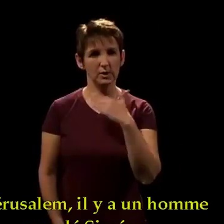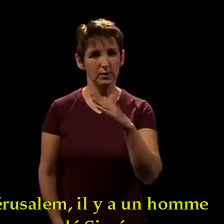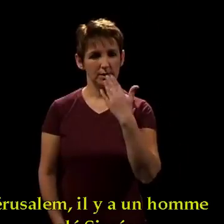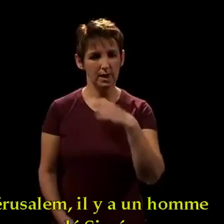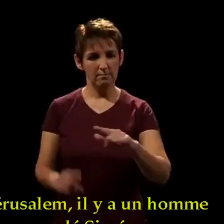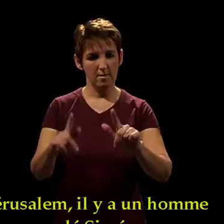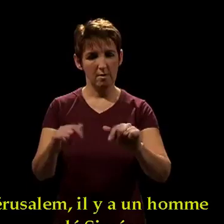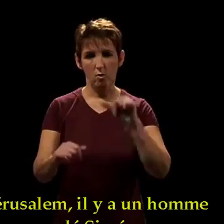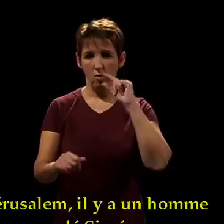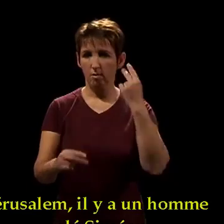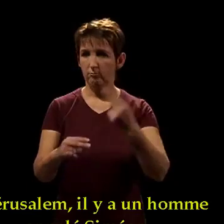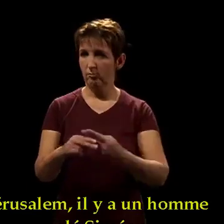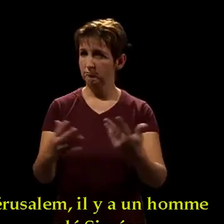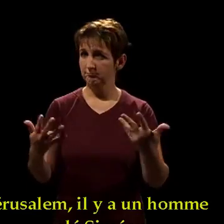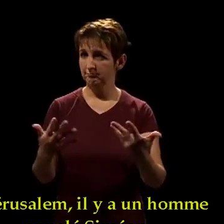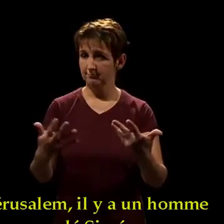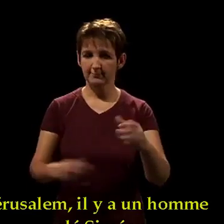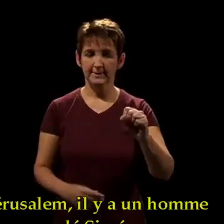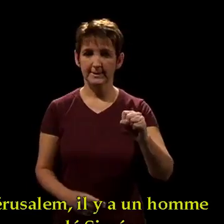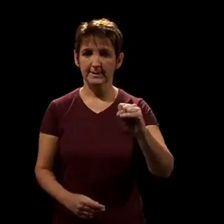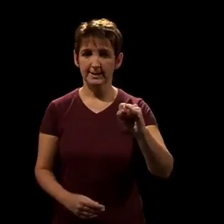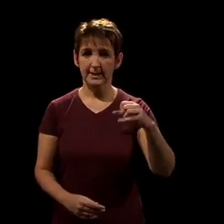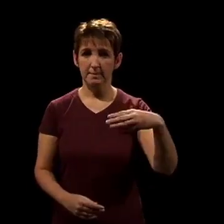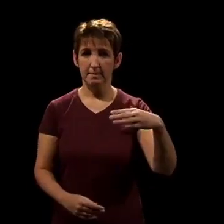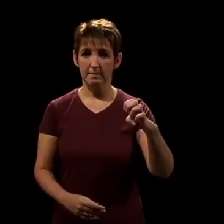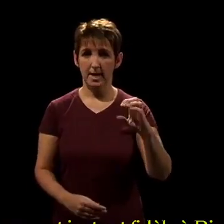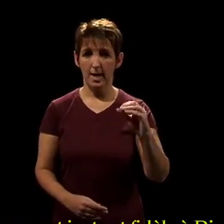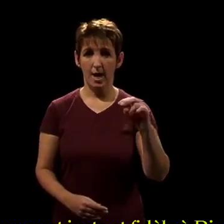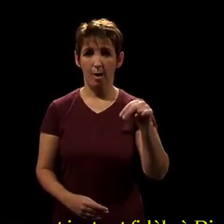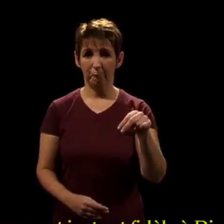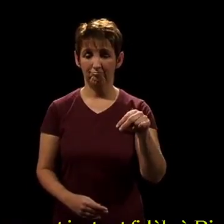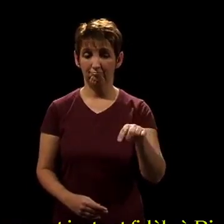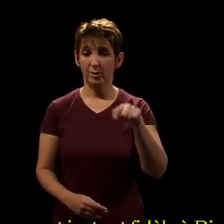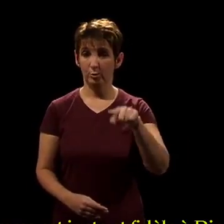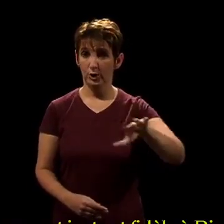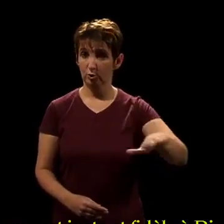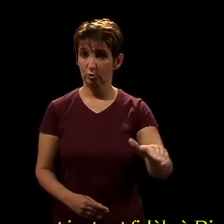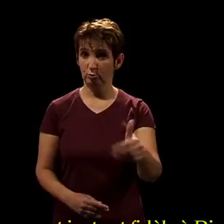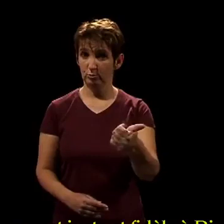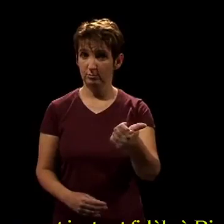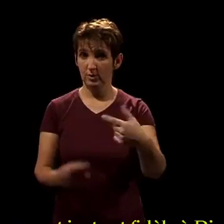À Jérusalem, il y a un homme appelé Siméon. Cet homme est juste et fidèle à